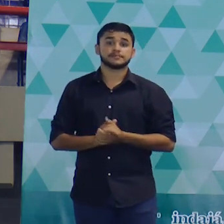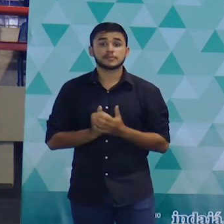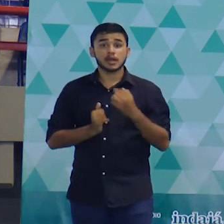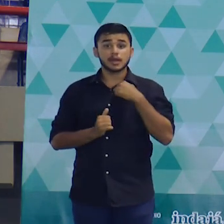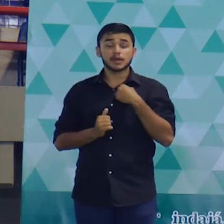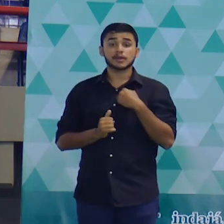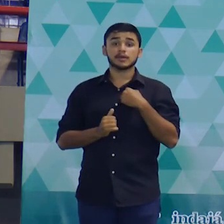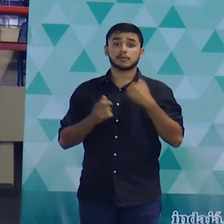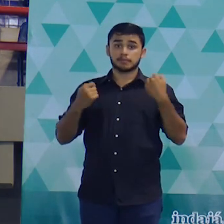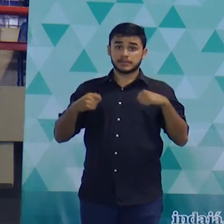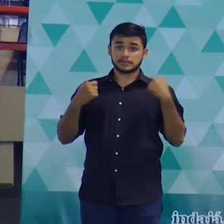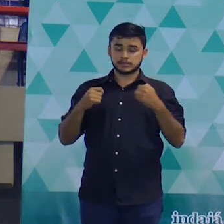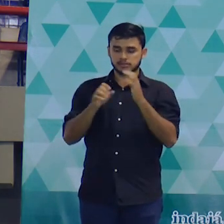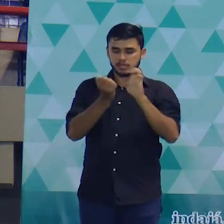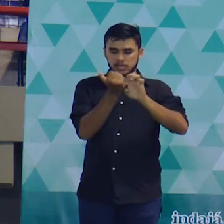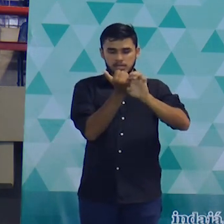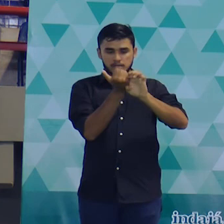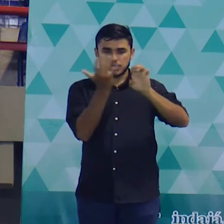de uma equação balanceada.